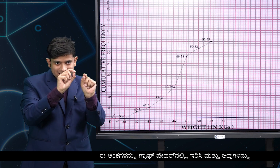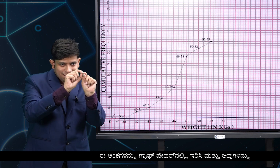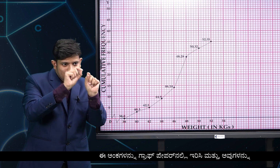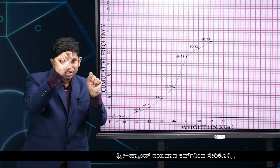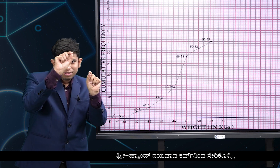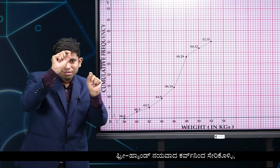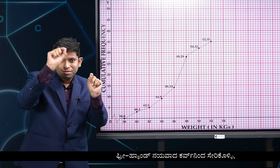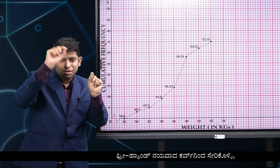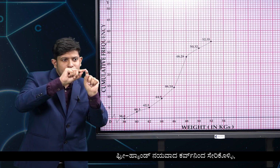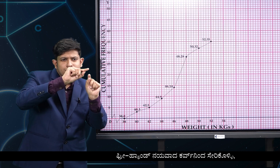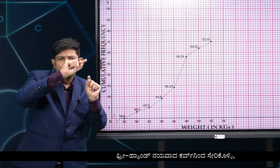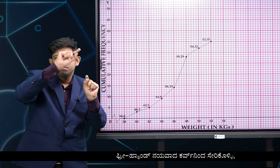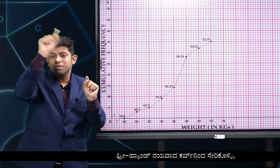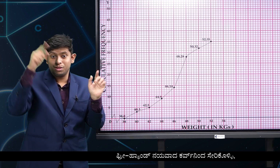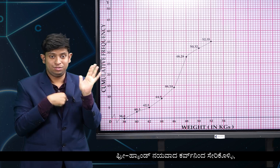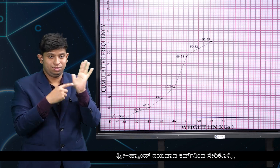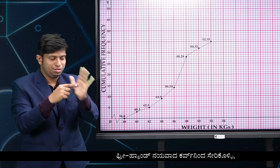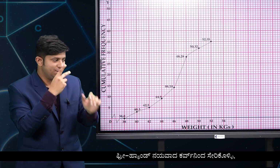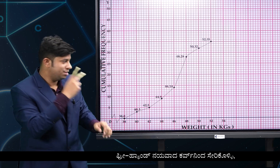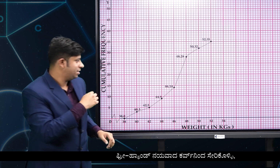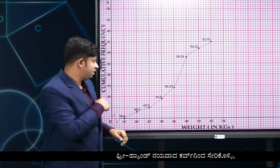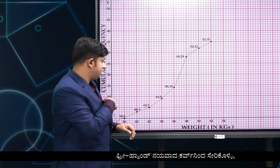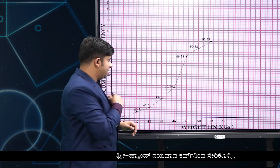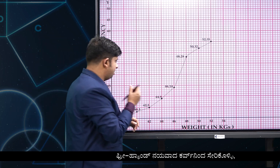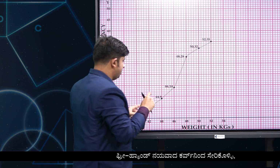ಅವುಗಳನ್ನು ಫ್ರೀ ಹ್ಯಾಂಡ್ ನಯವಾದ ಕರ್ವ್ನಿಂದ ಸೇರಿಕೊಳ್ಳಿ.